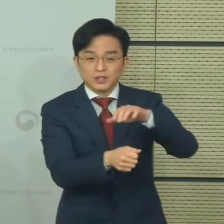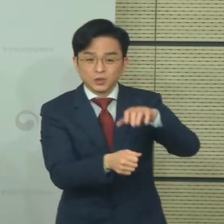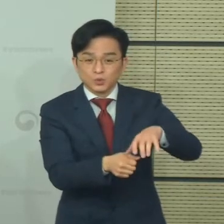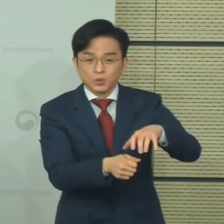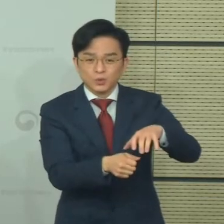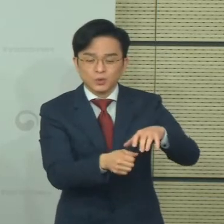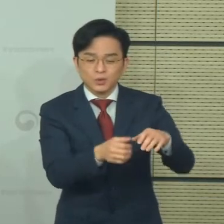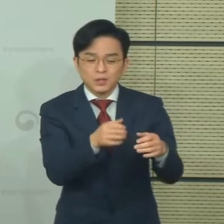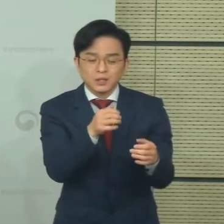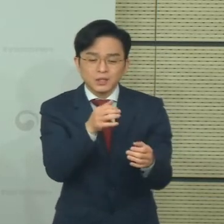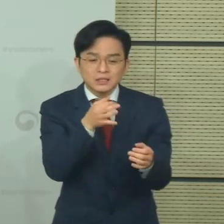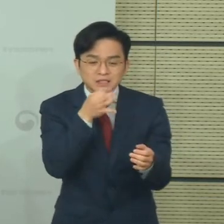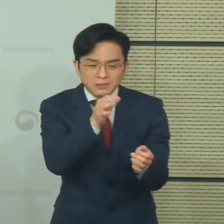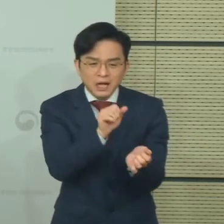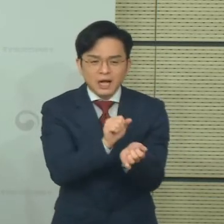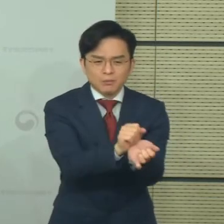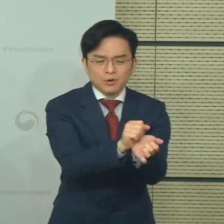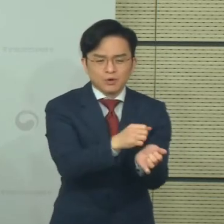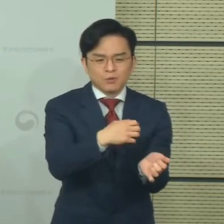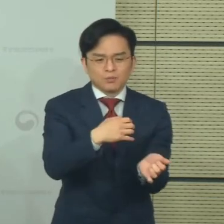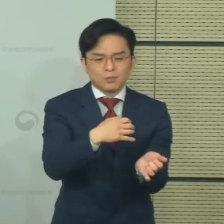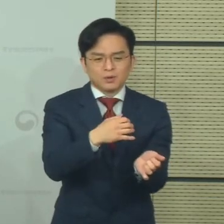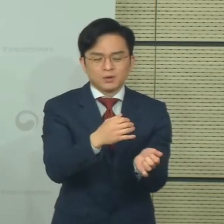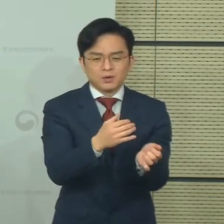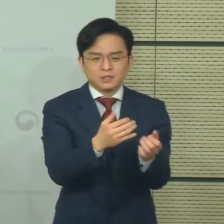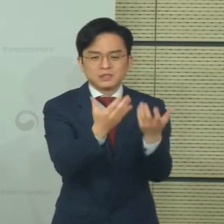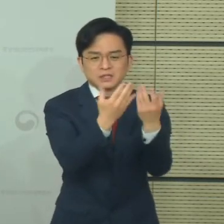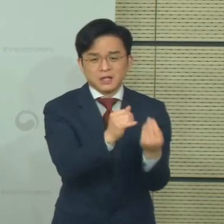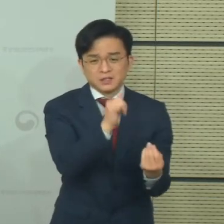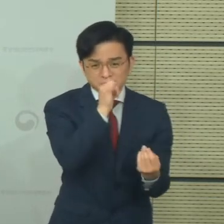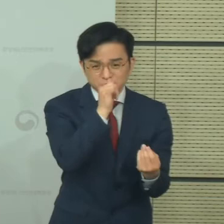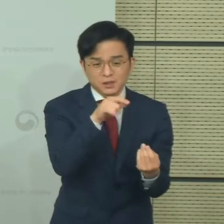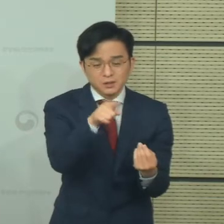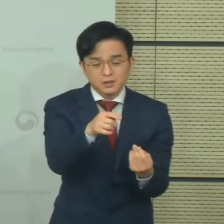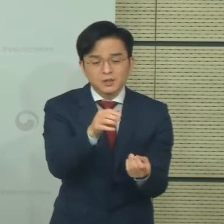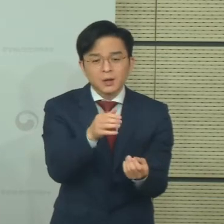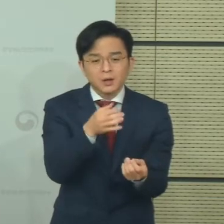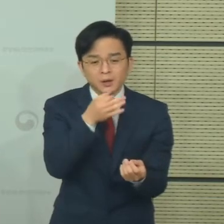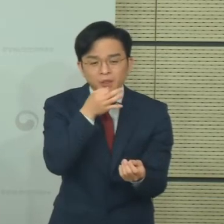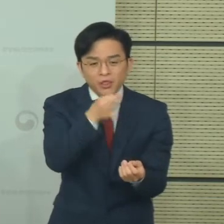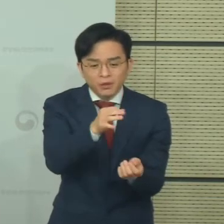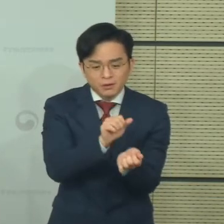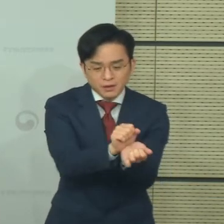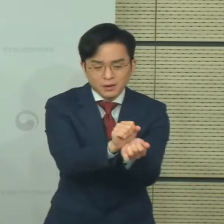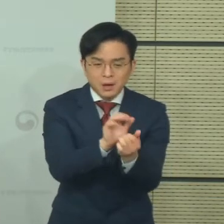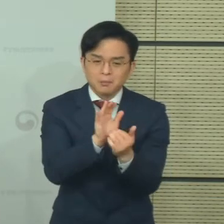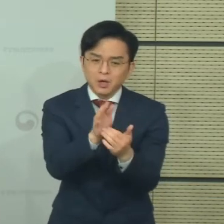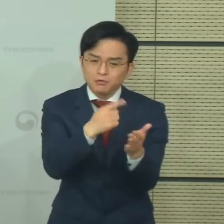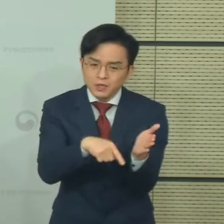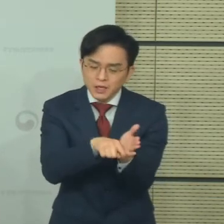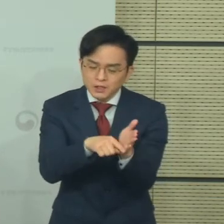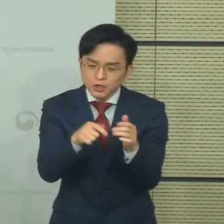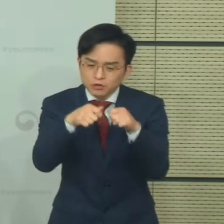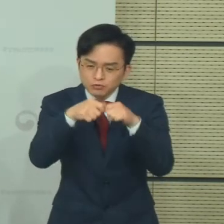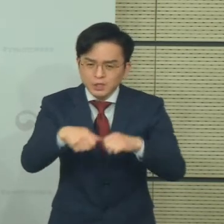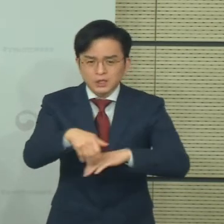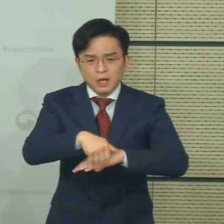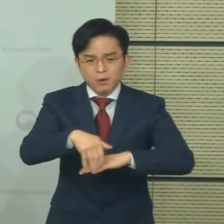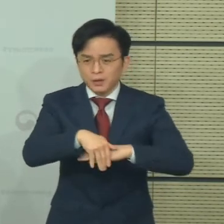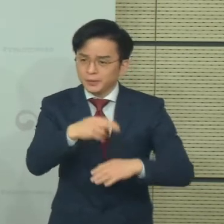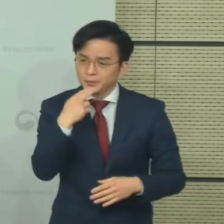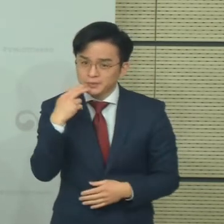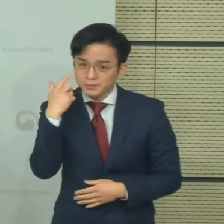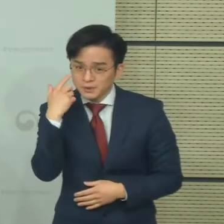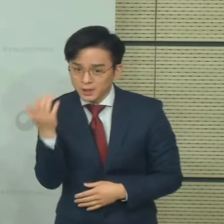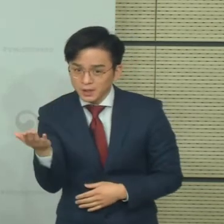게 아닌지 혹시 대책이 있는지 궁금합니다. 네, 식당과